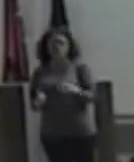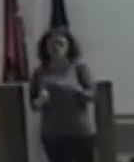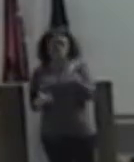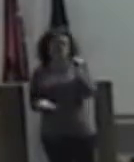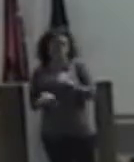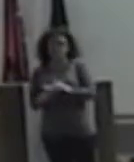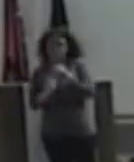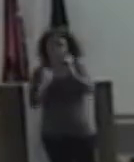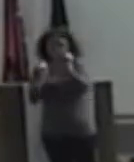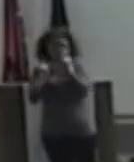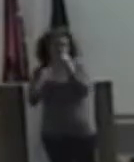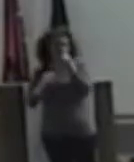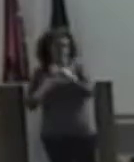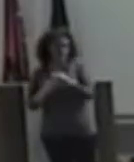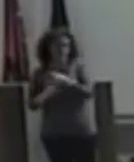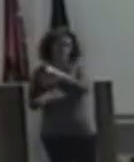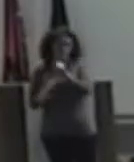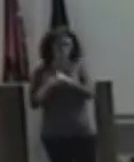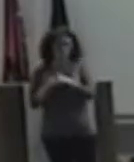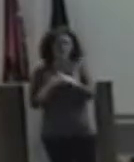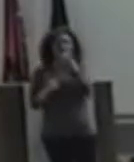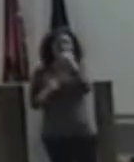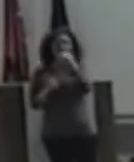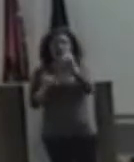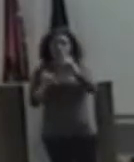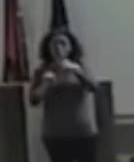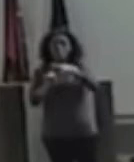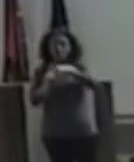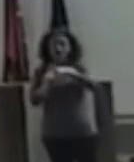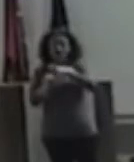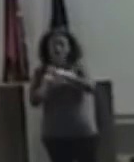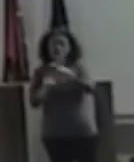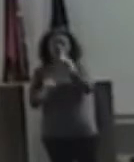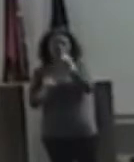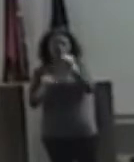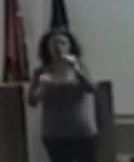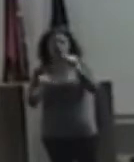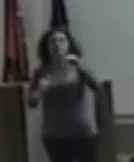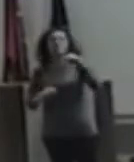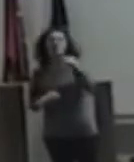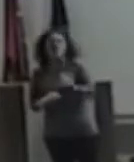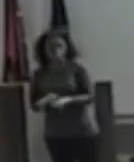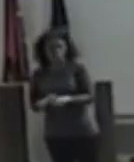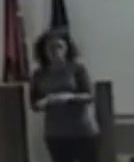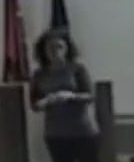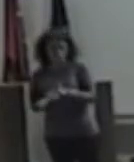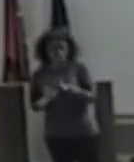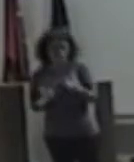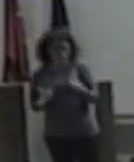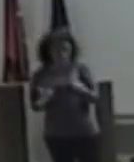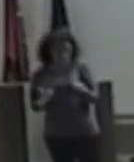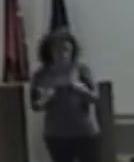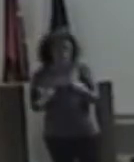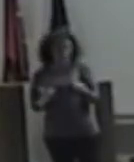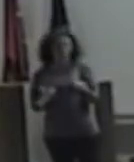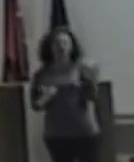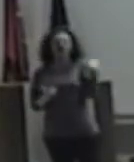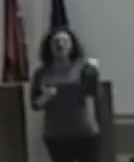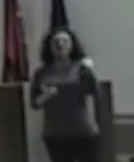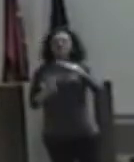rápida. Otra sería la glucemia posingesta. Antes decíamos, hablábamos antes